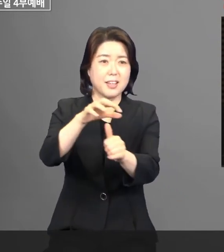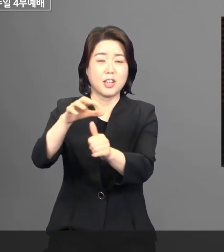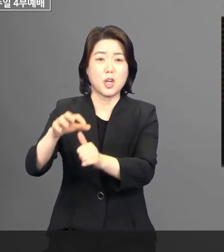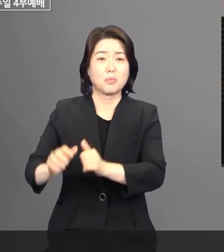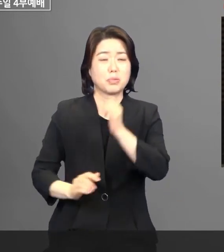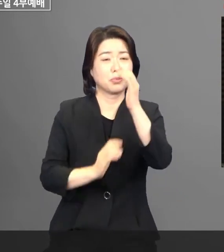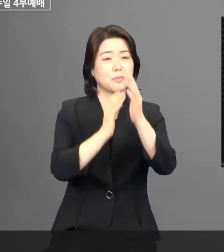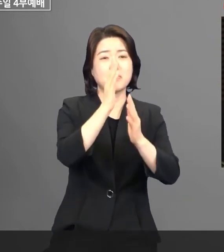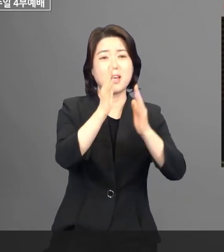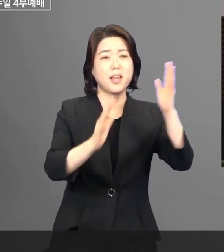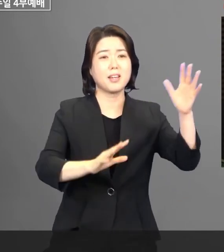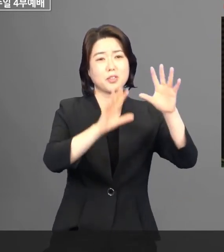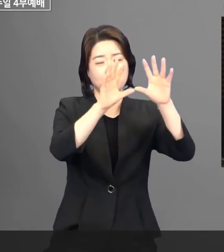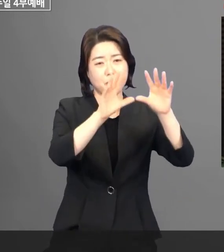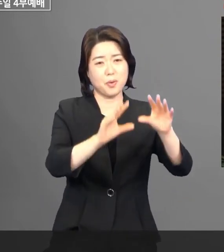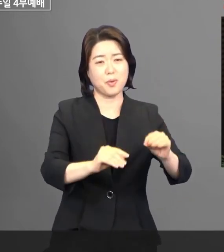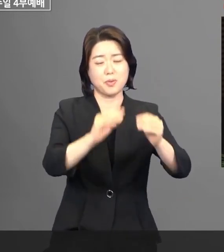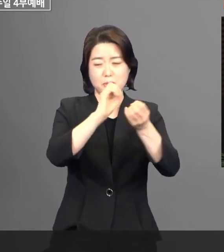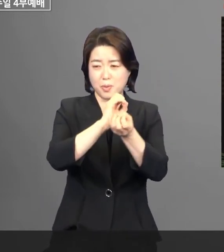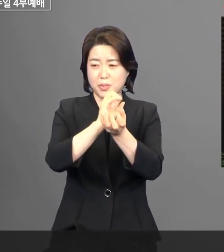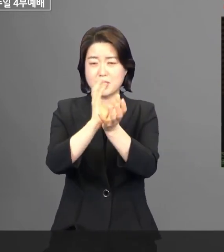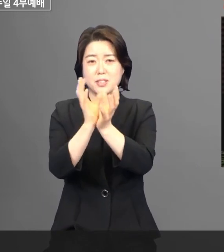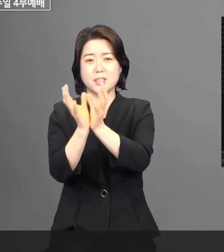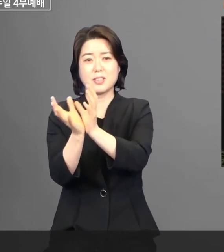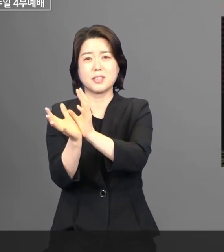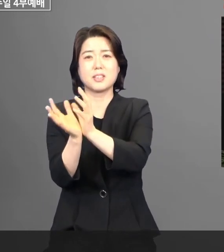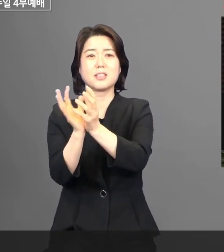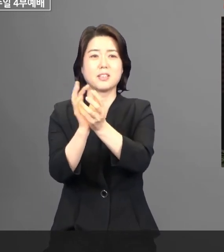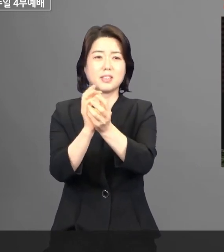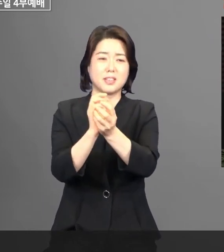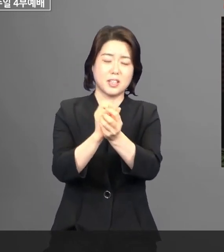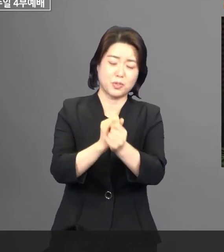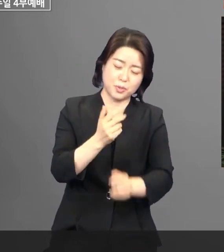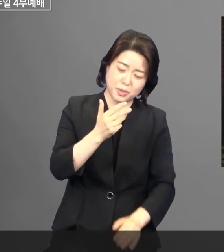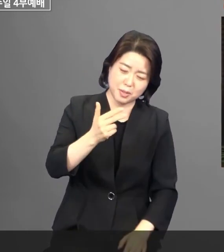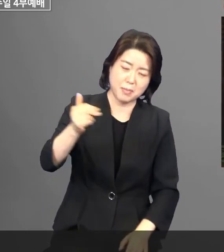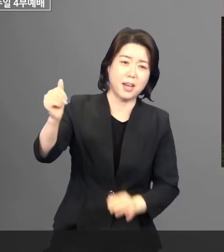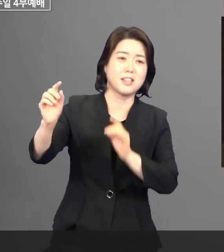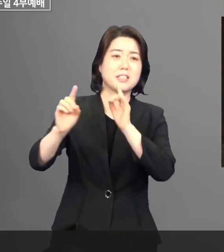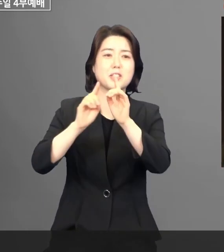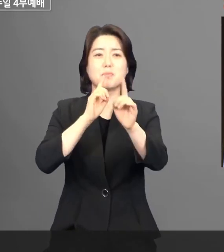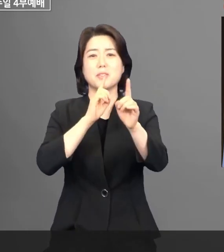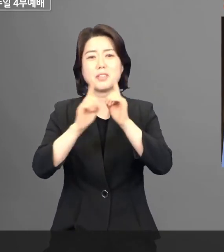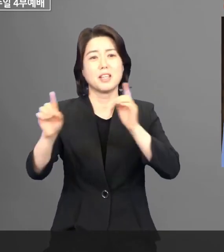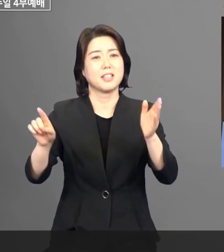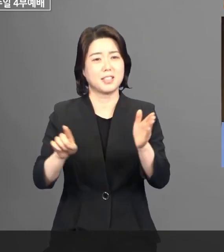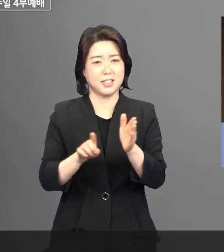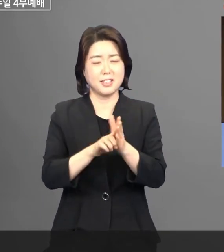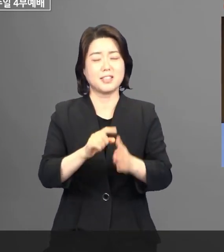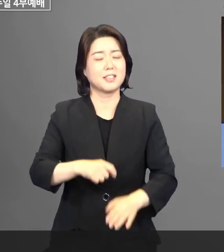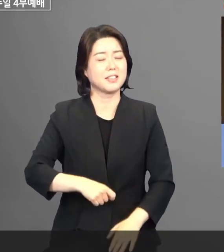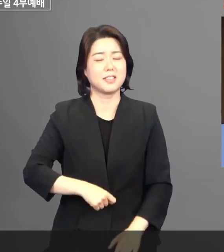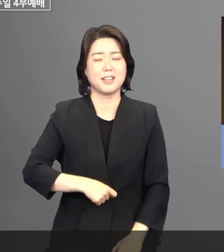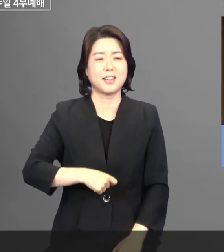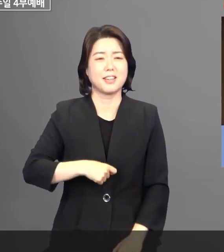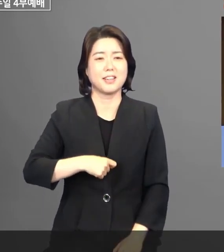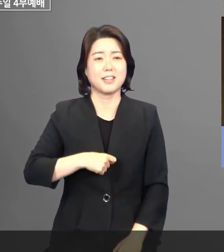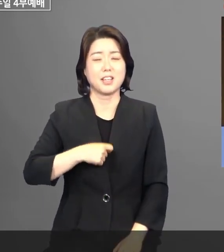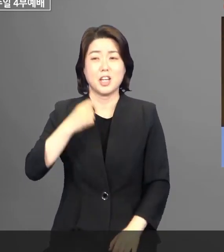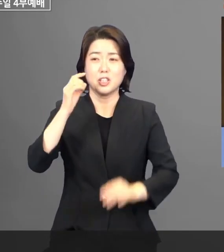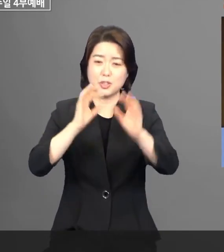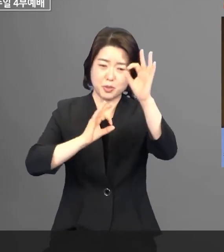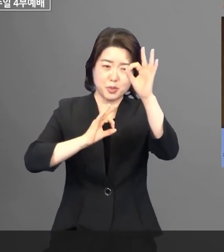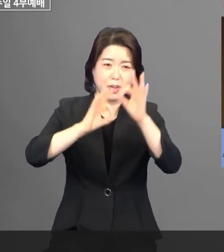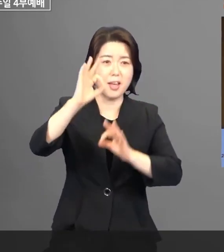돌보시네. 푸른 마르고 꽃은 시들다 주의 말씀은. 아멘.